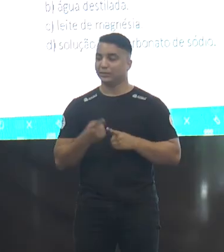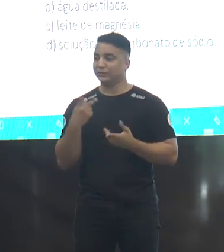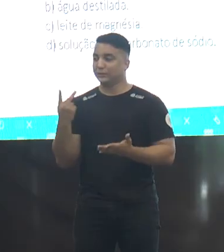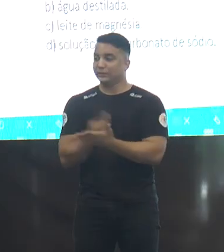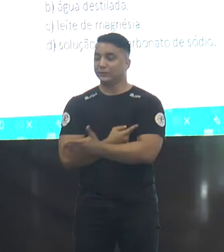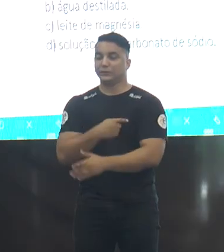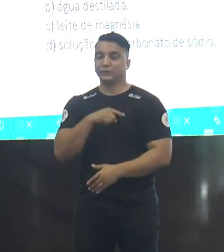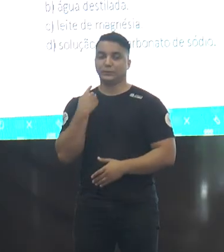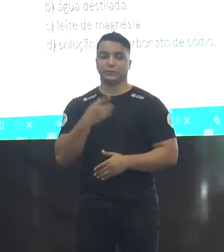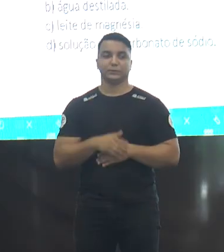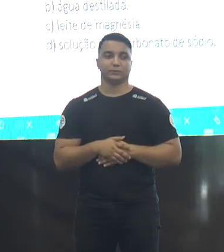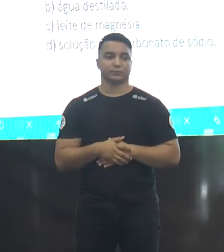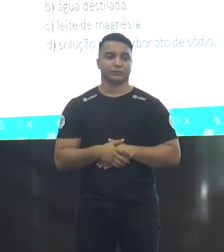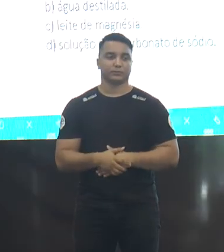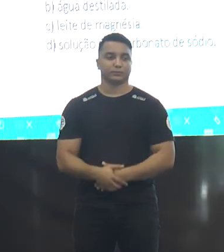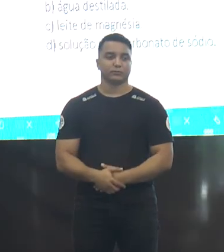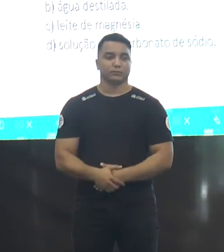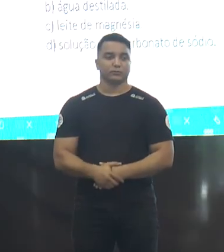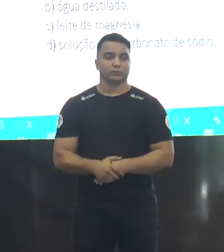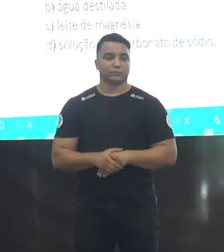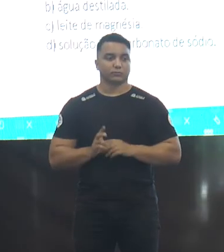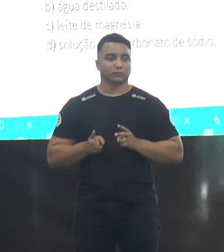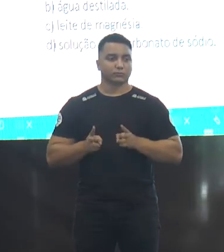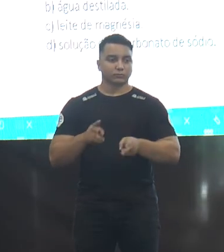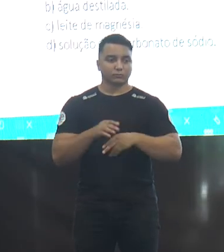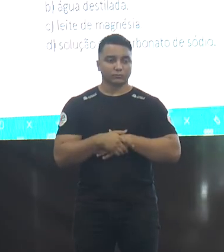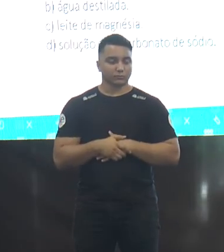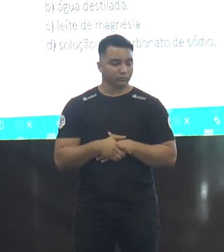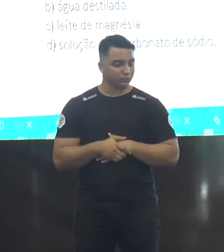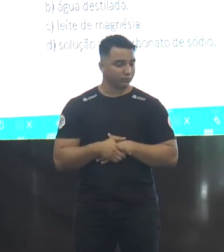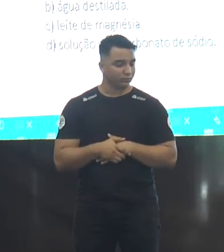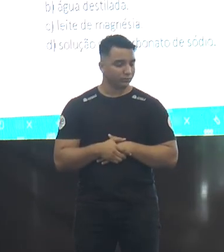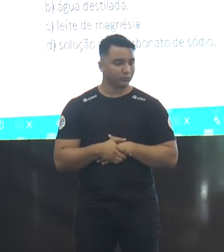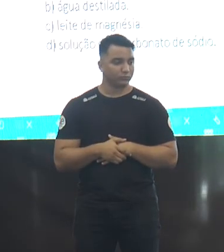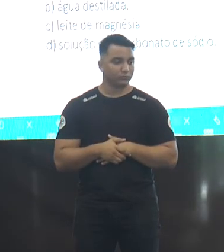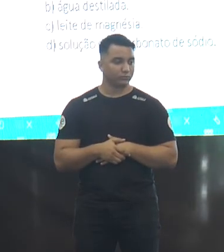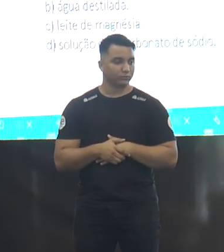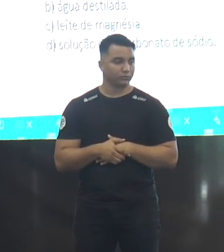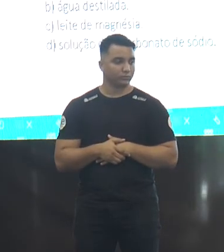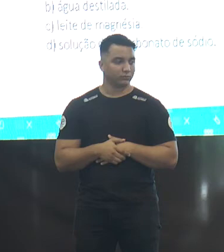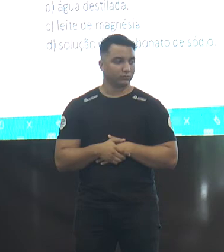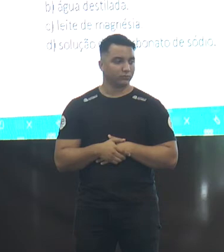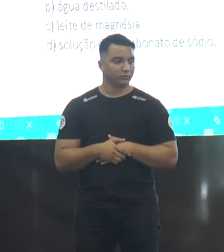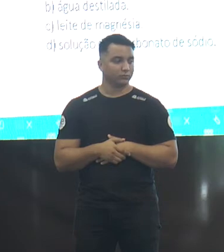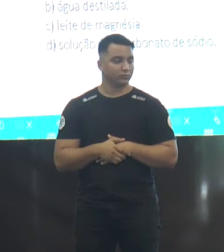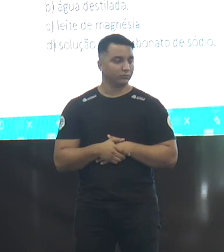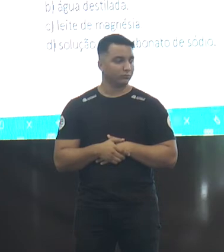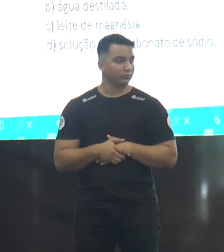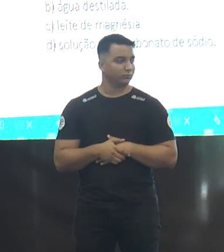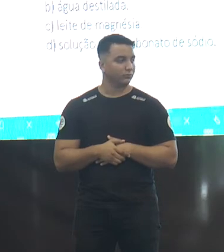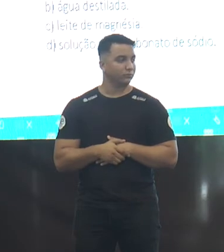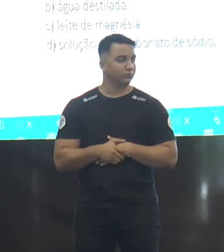coisas, essas questões elas caem. Para frente, galera, para frente, se garantir. Obrigado, meu amigo.